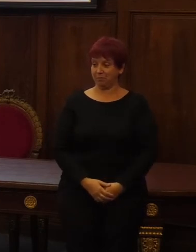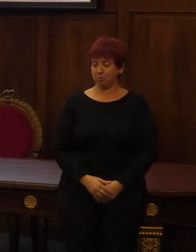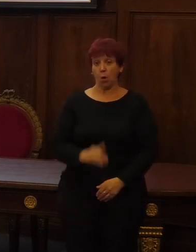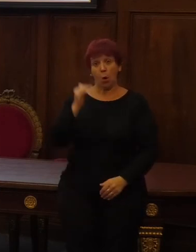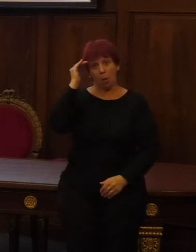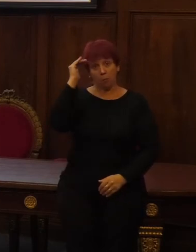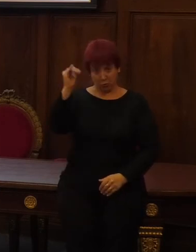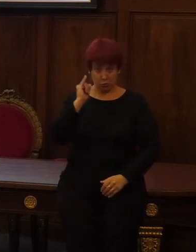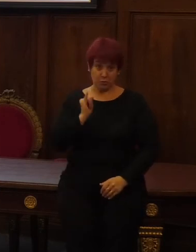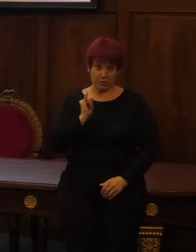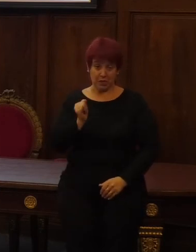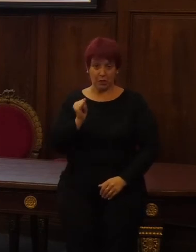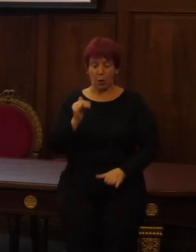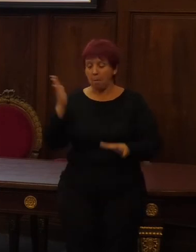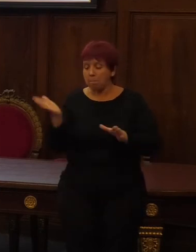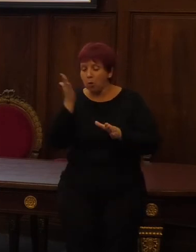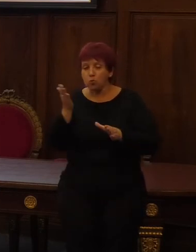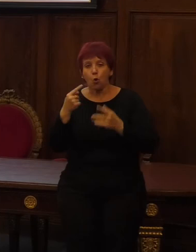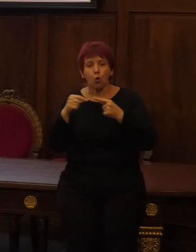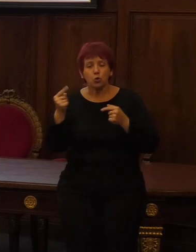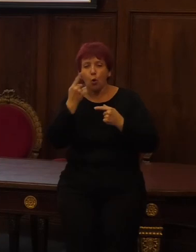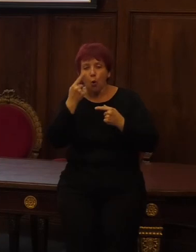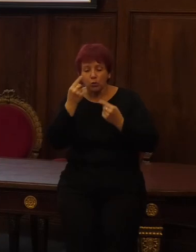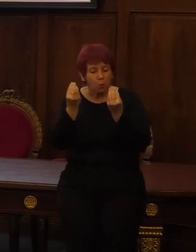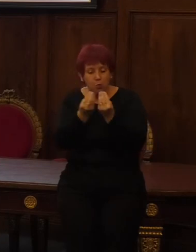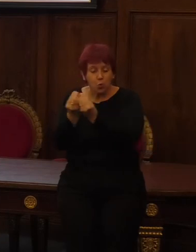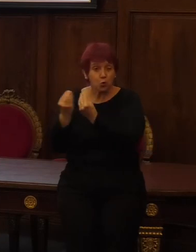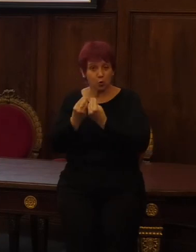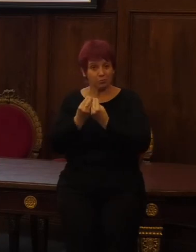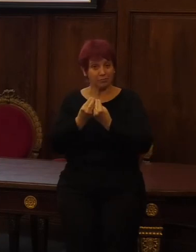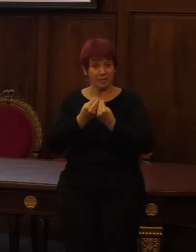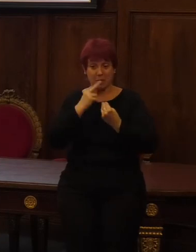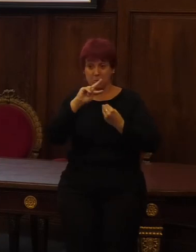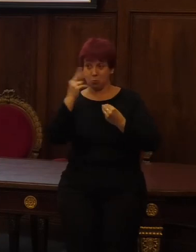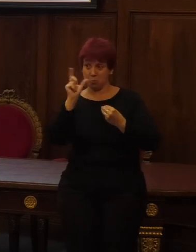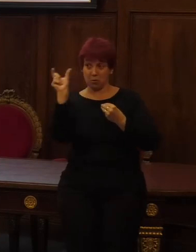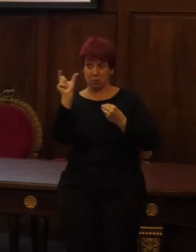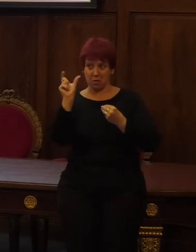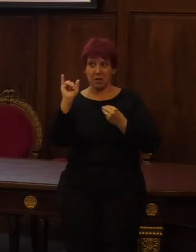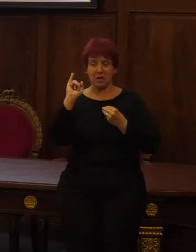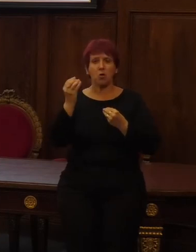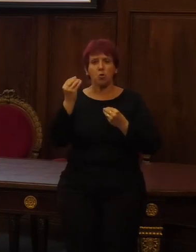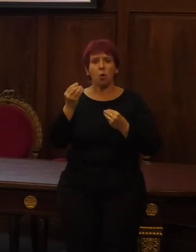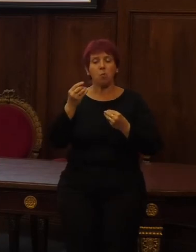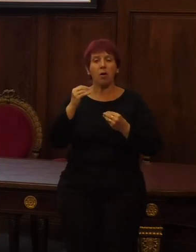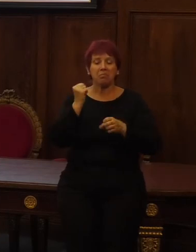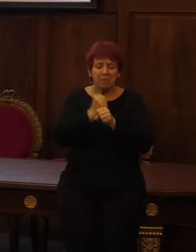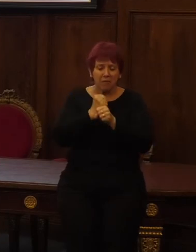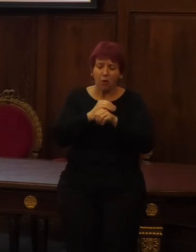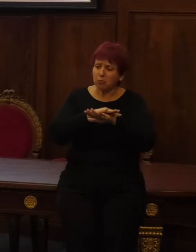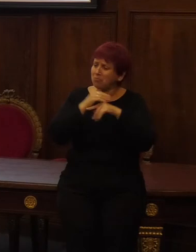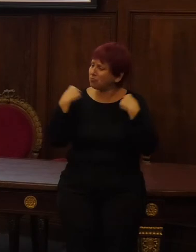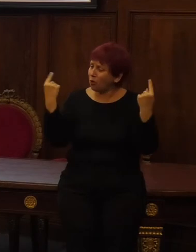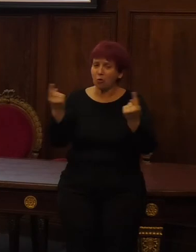Profesión sí, pero producción de conocimientos también, dice el subtítulo. El cambio en la psicología